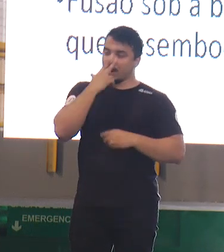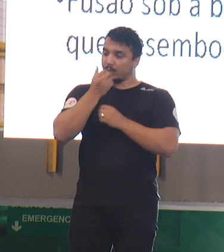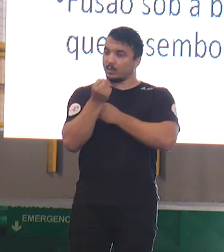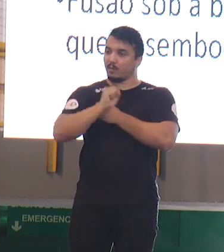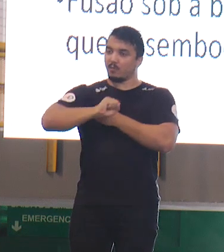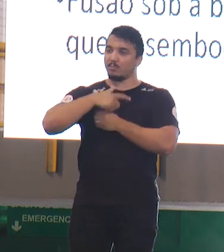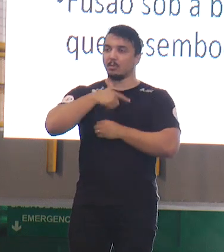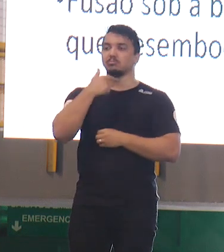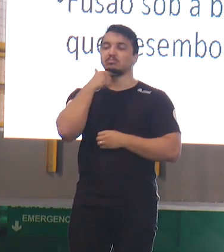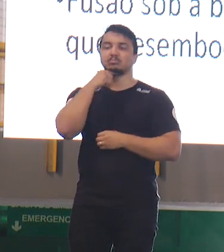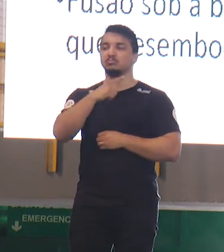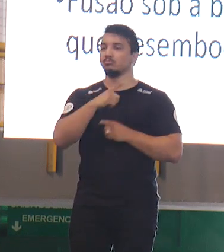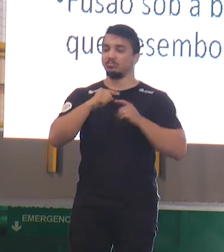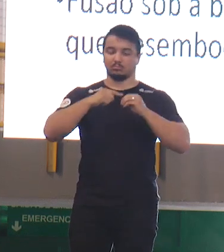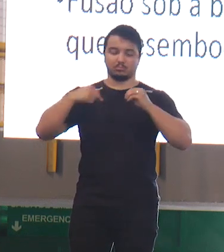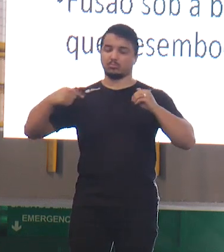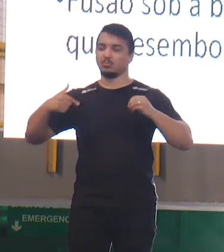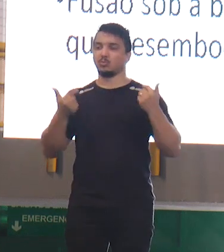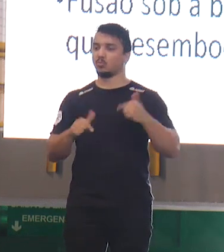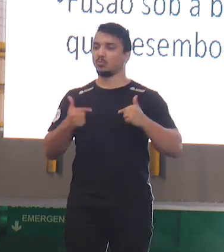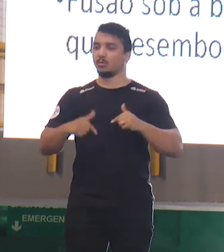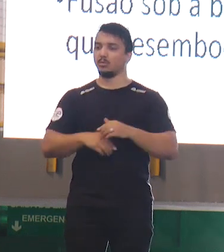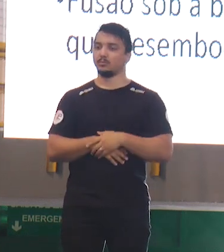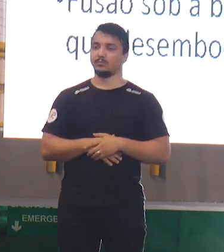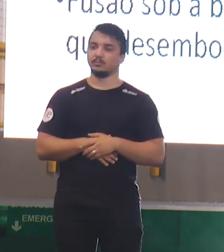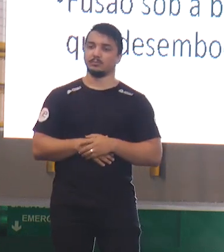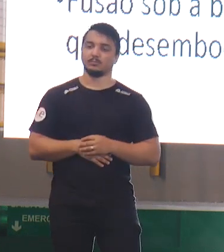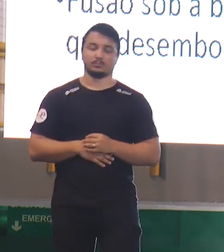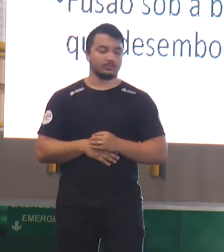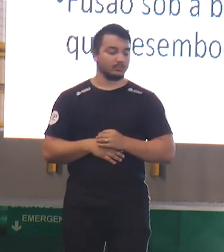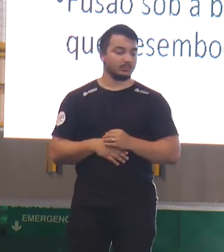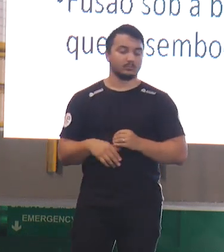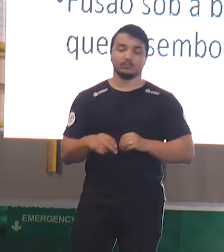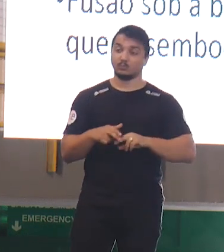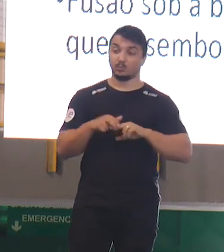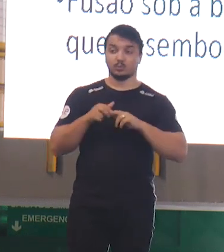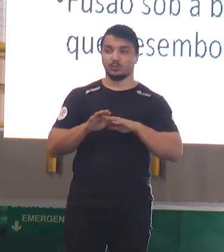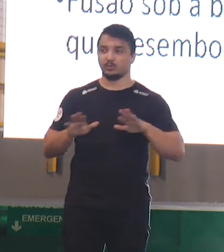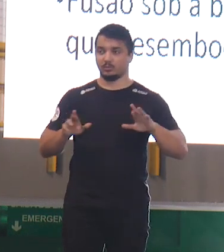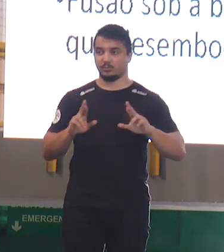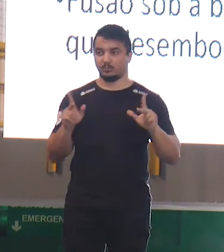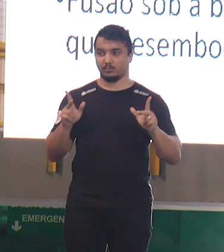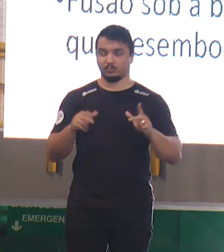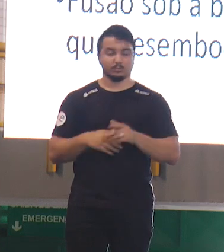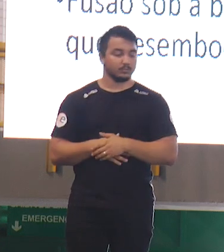mais espermatozoides. Tá ok? Então, você vai ter esse ponto.